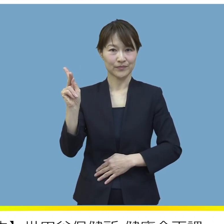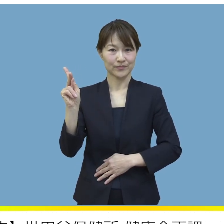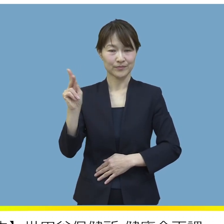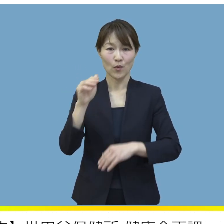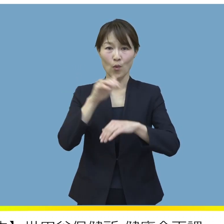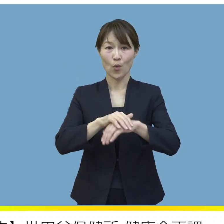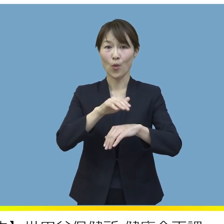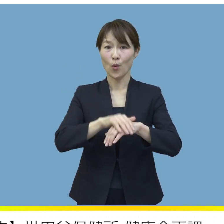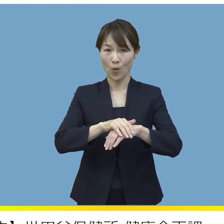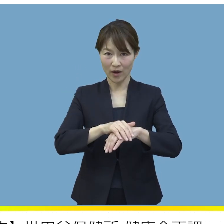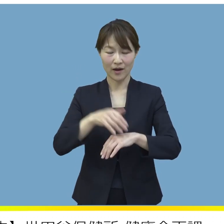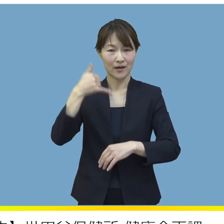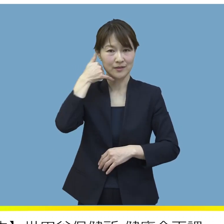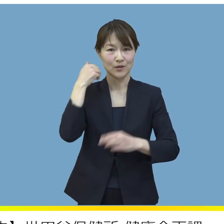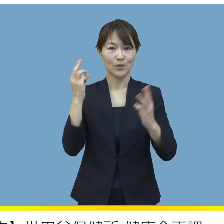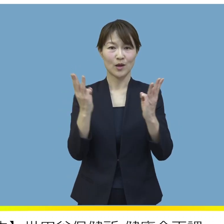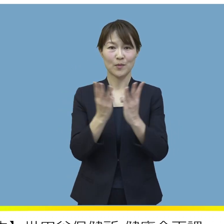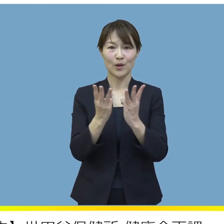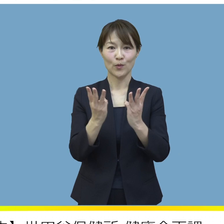電話